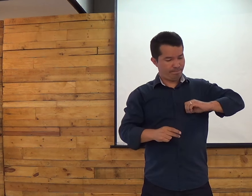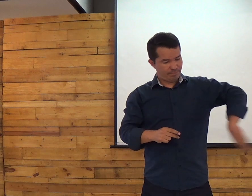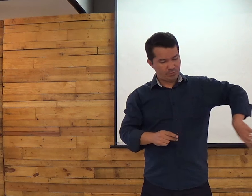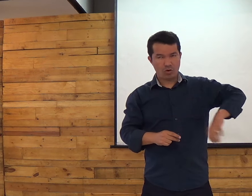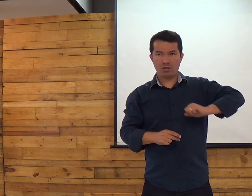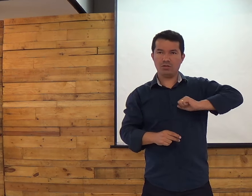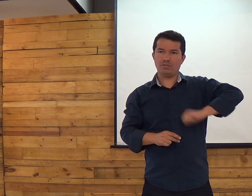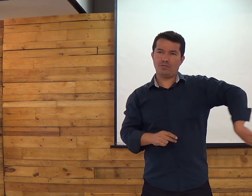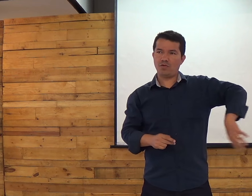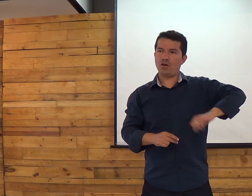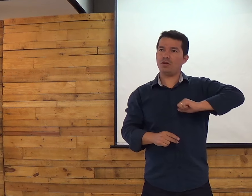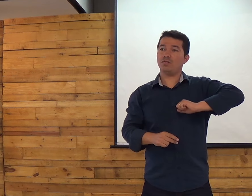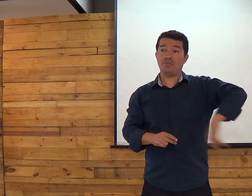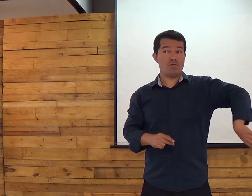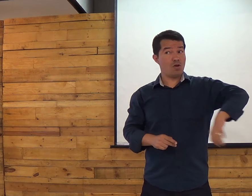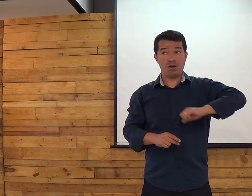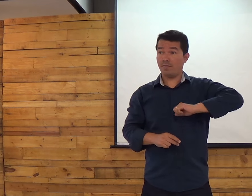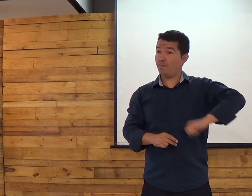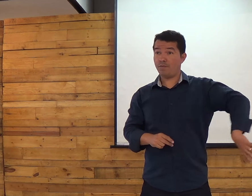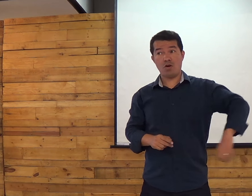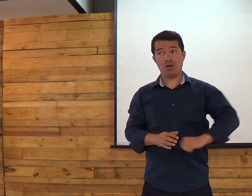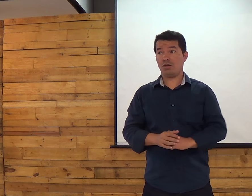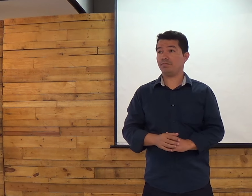Significa que as pedras têm que